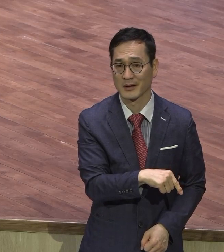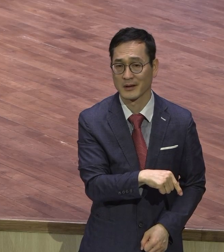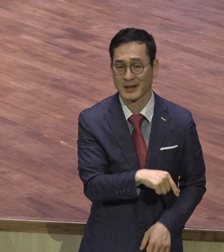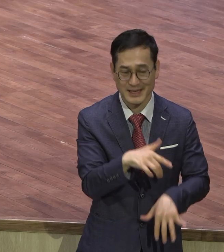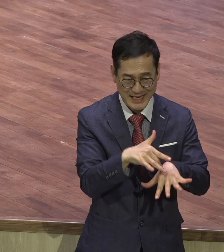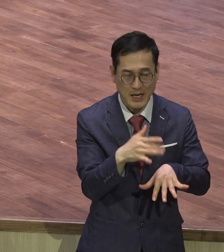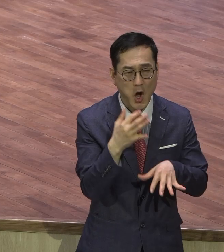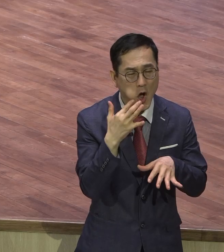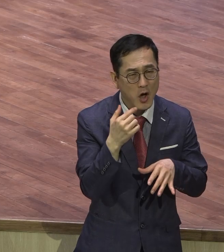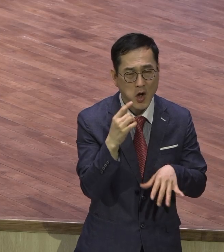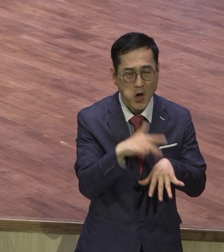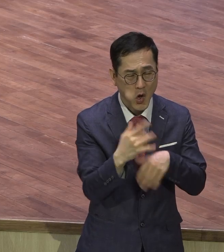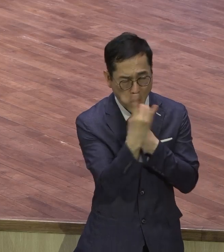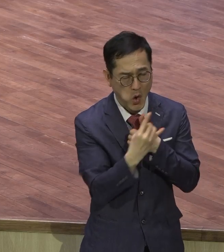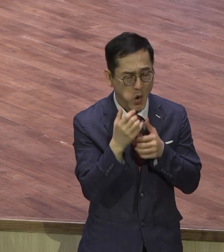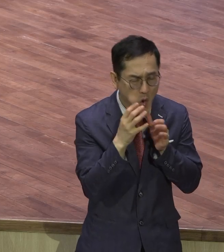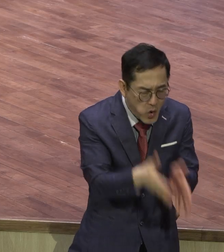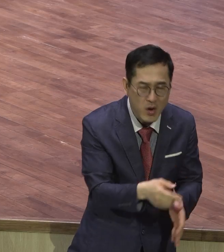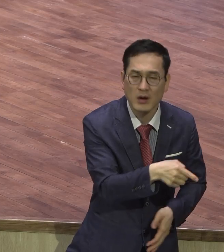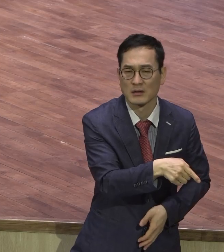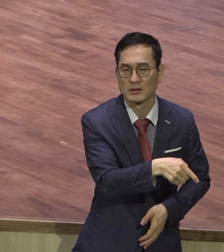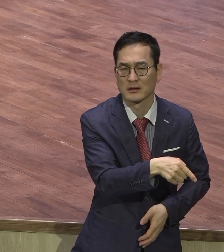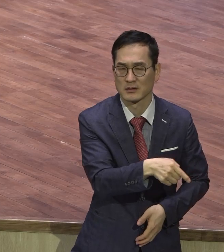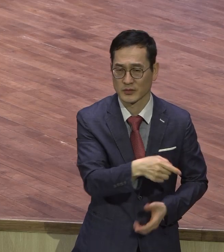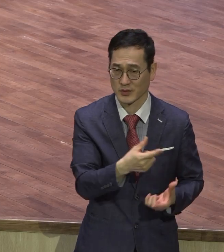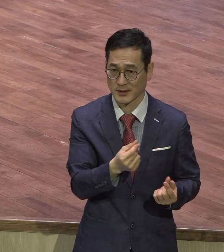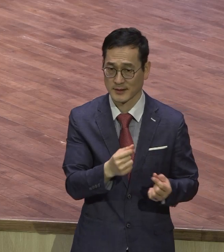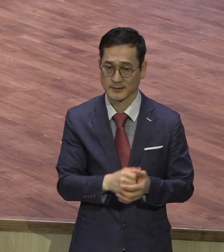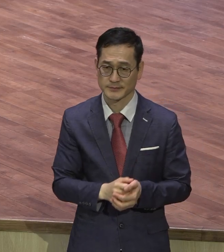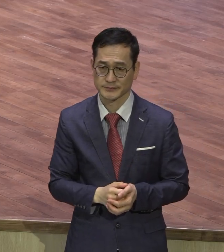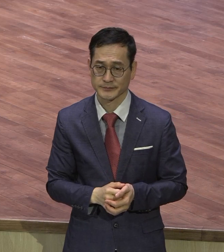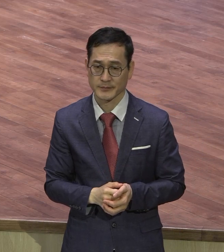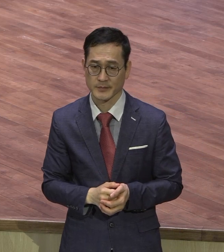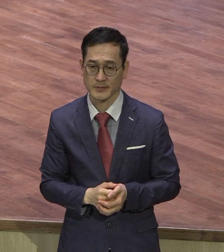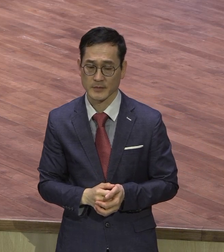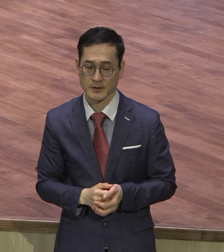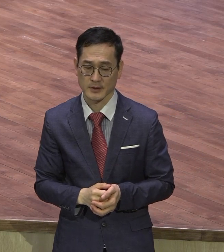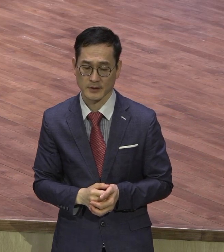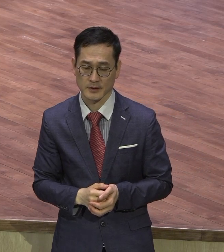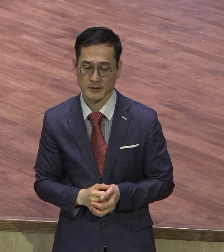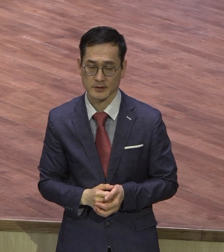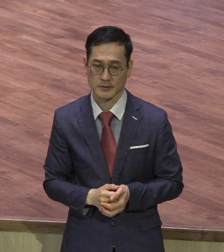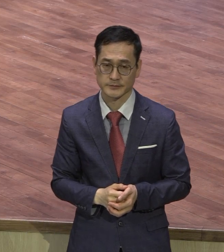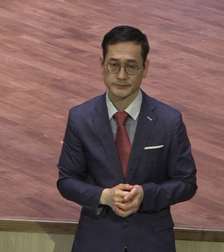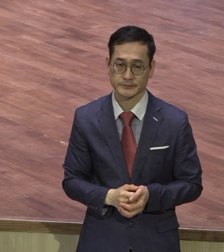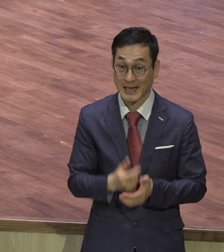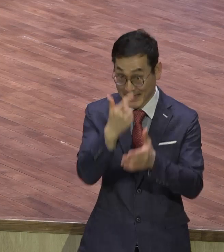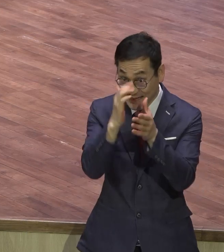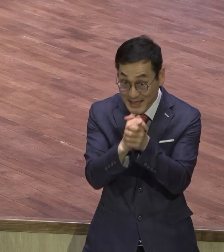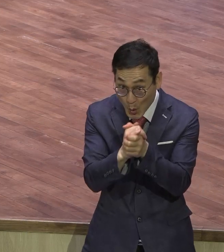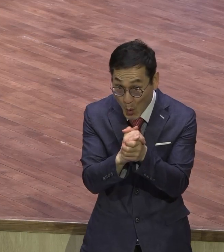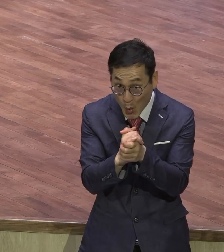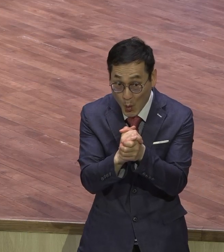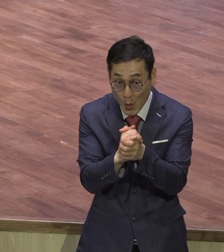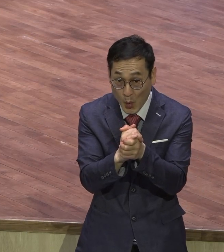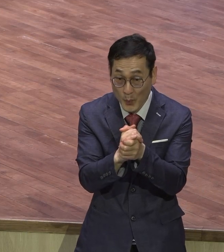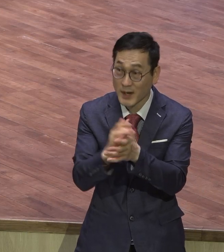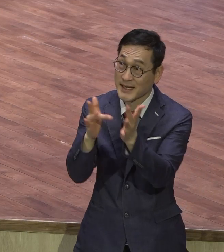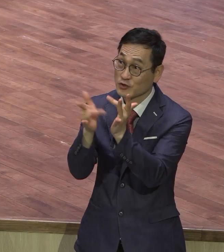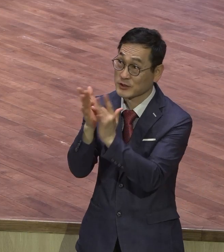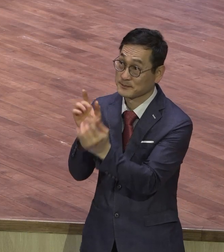기도를 하더라도 예수를 믿고 하나님의 자리에 된 후에 기도해야 돼요. 그게